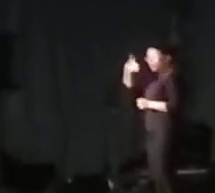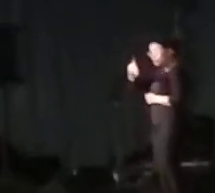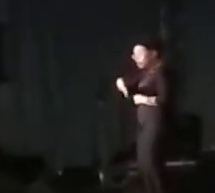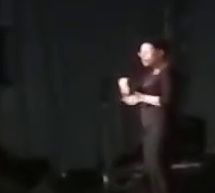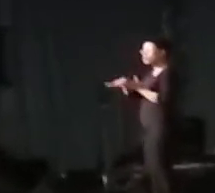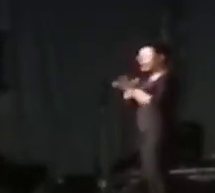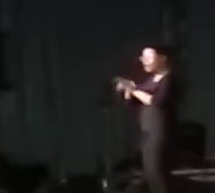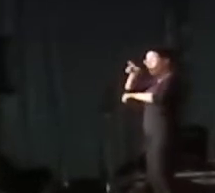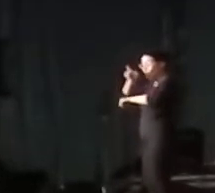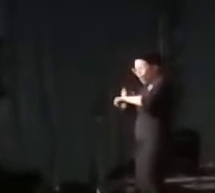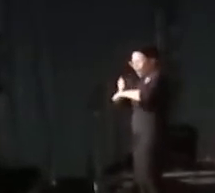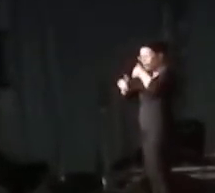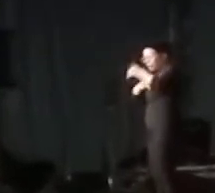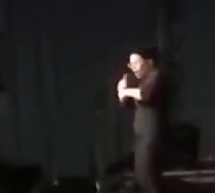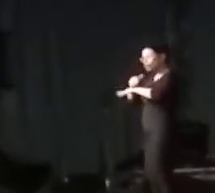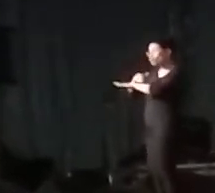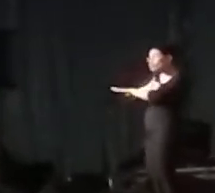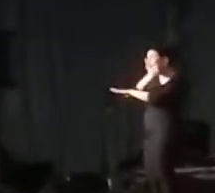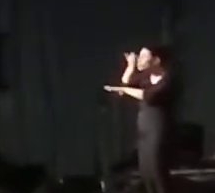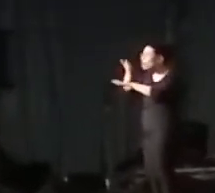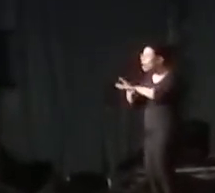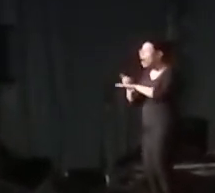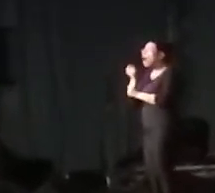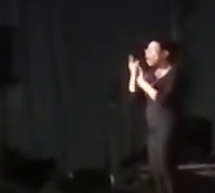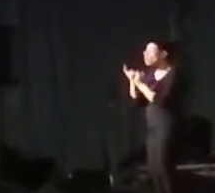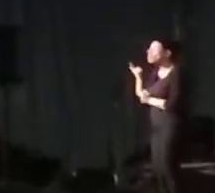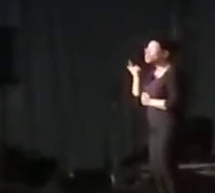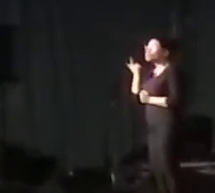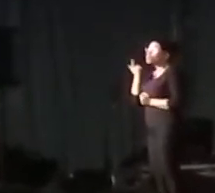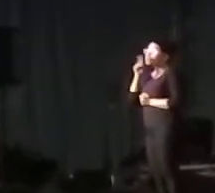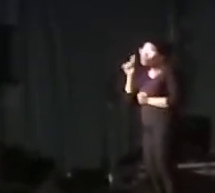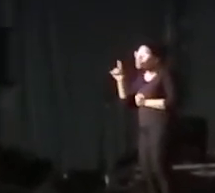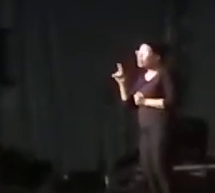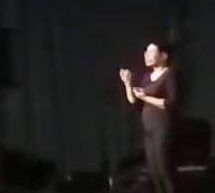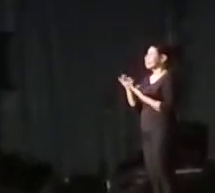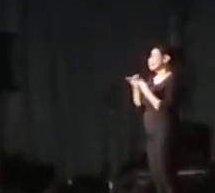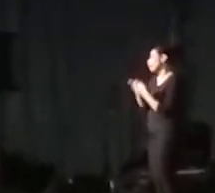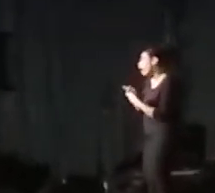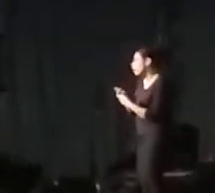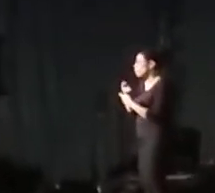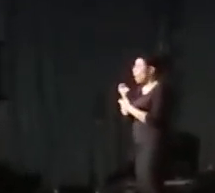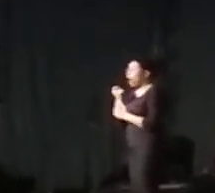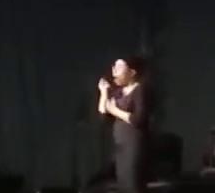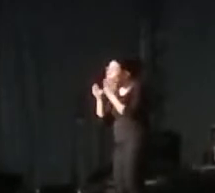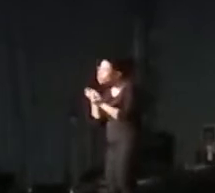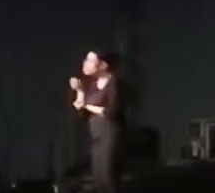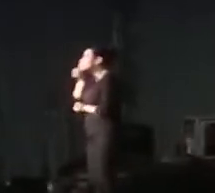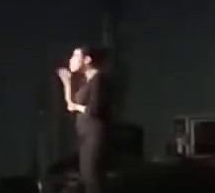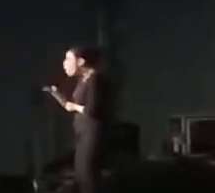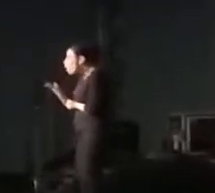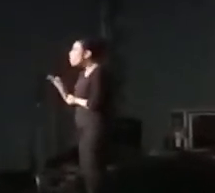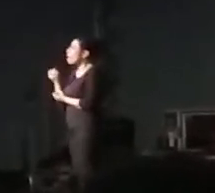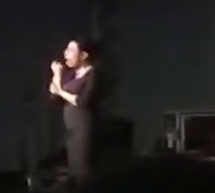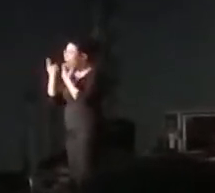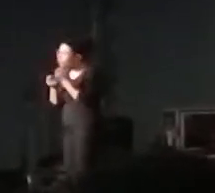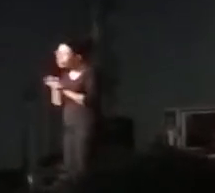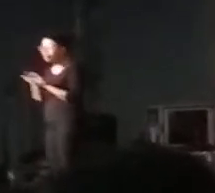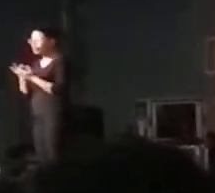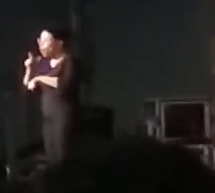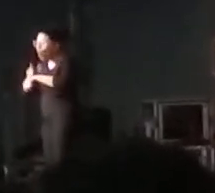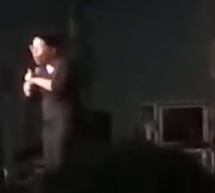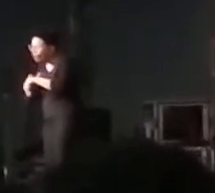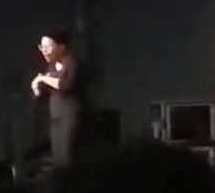do plantão, ficava o dia inteiro, tinha dia chato, dia bom, dia que não voltava na hora, andei muito de viatura, fui em